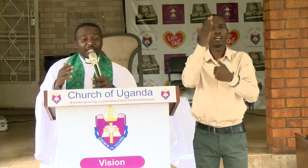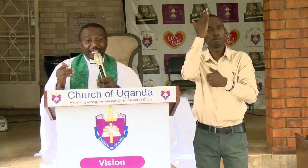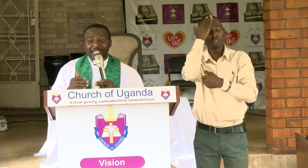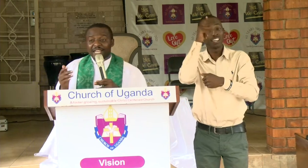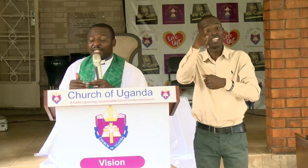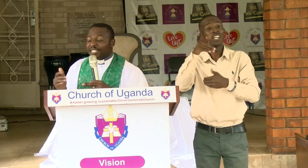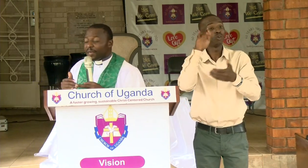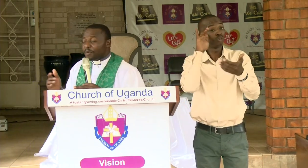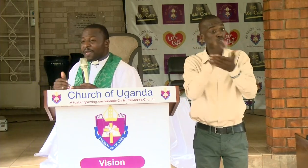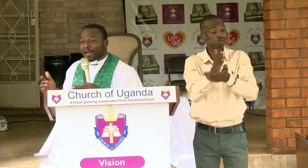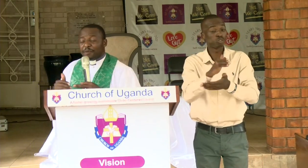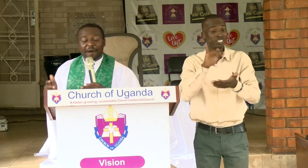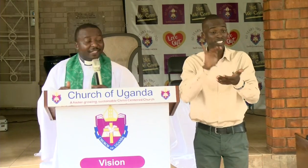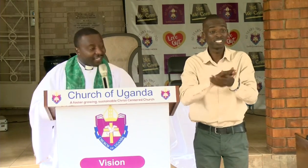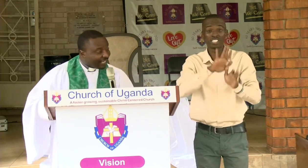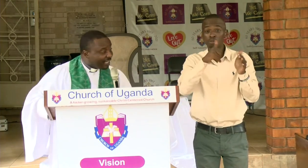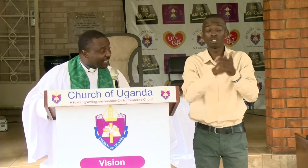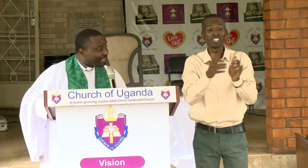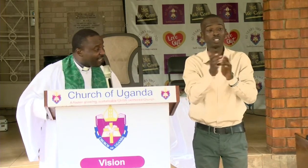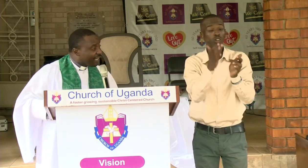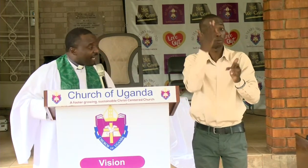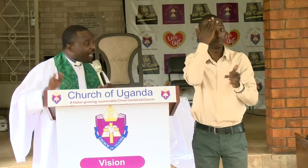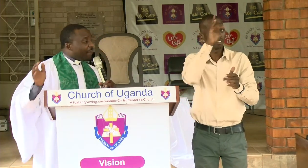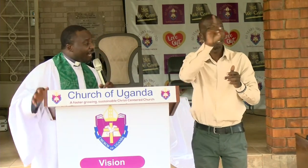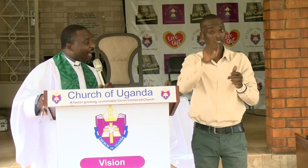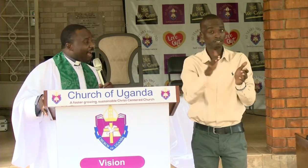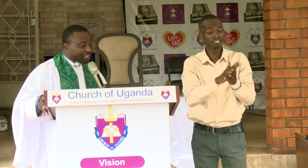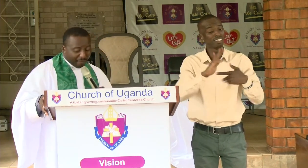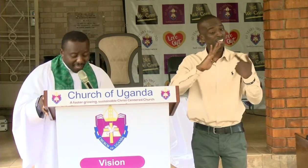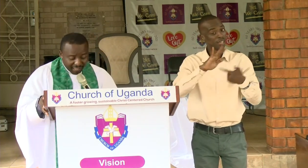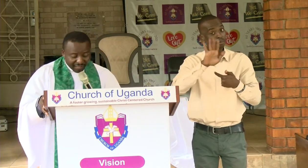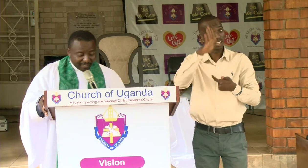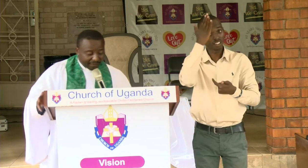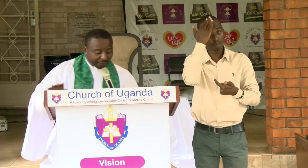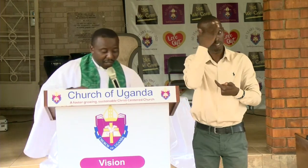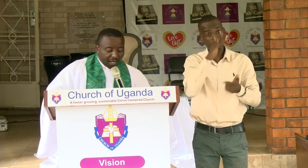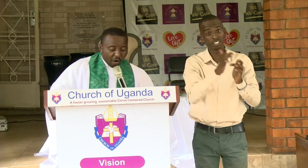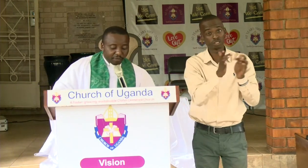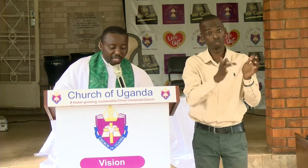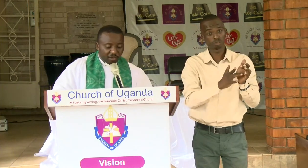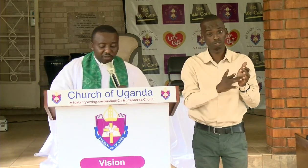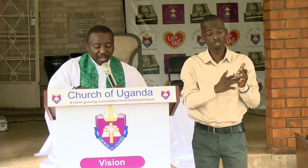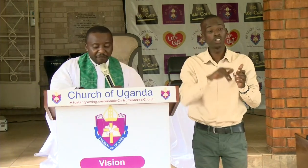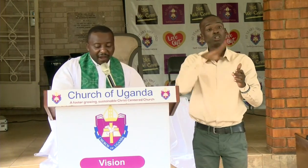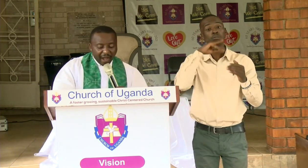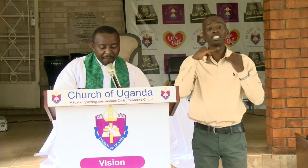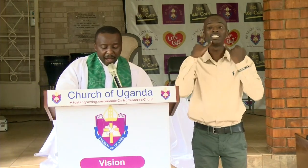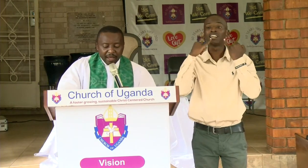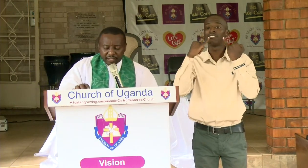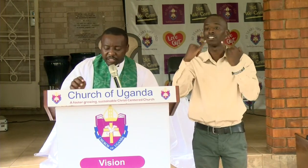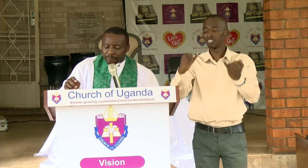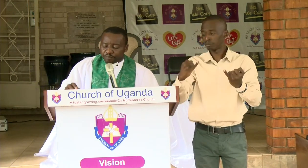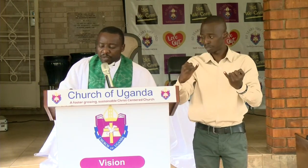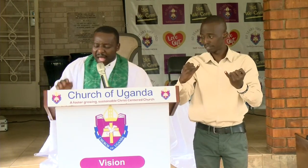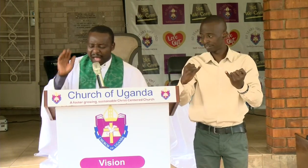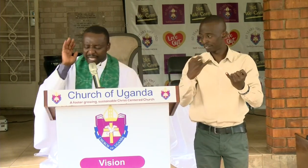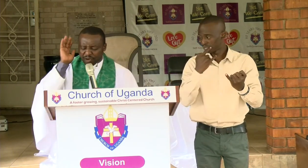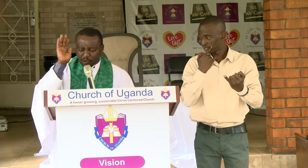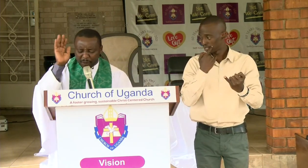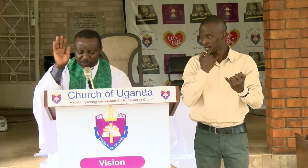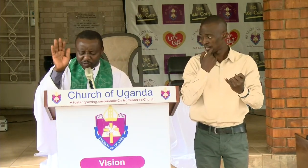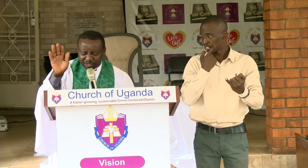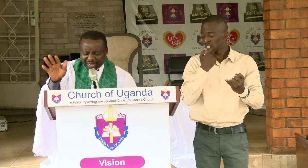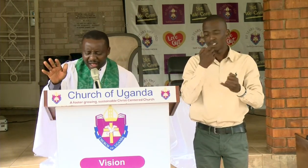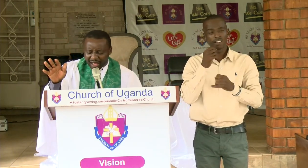naawe okikkiriza nti n'ebibi abimanyi embeera ye agimanyi omusajja ono ky'ava agamba nti